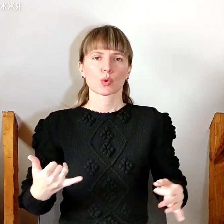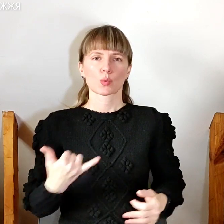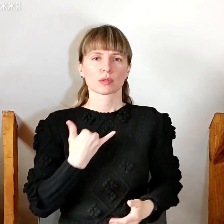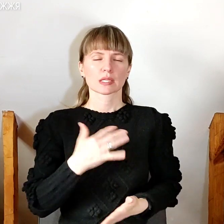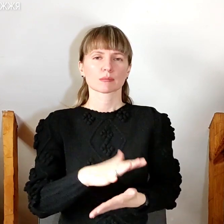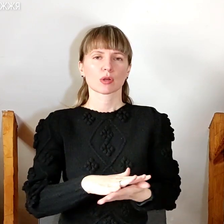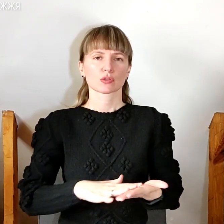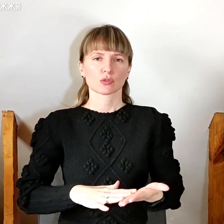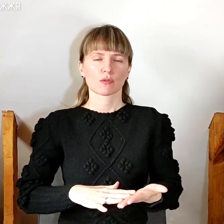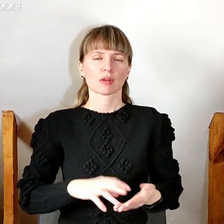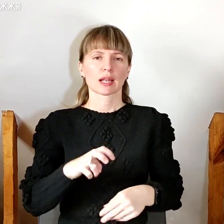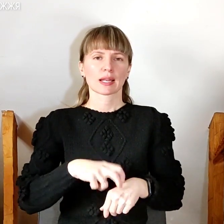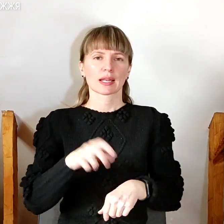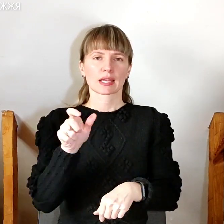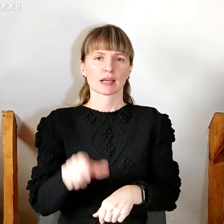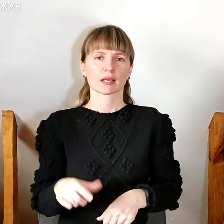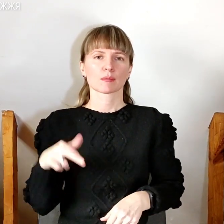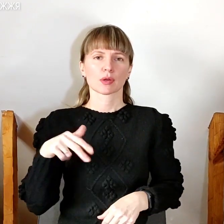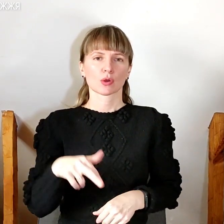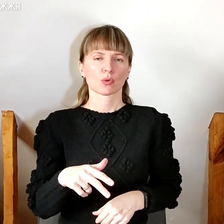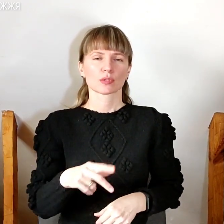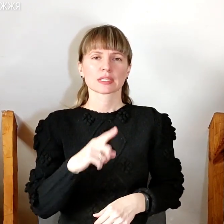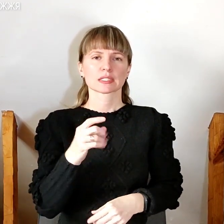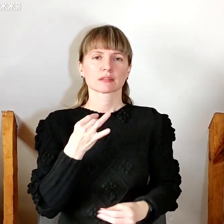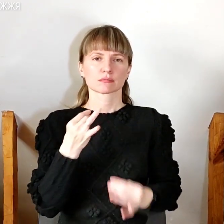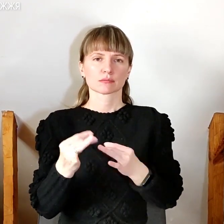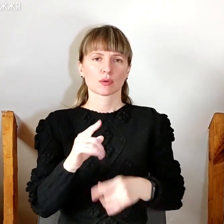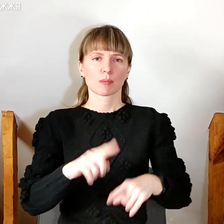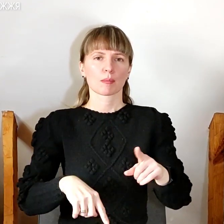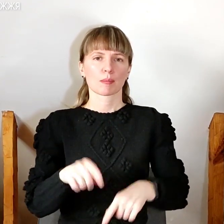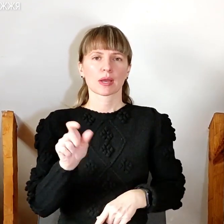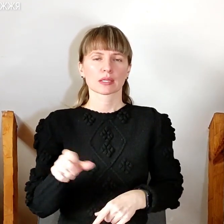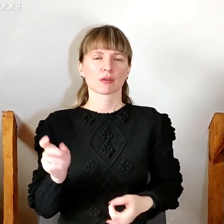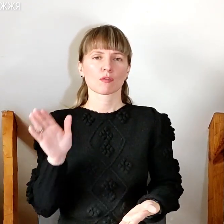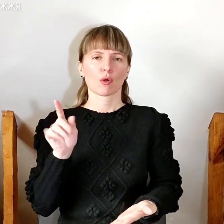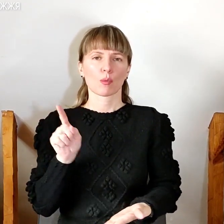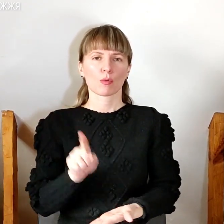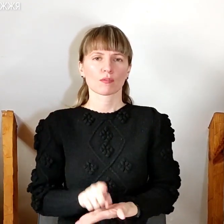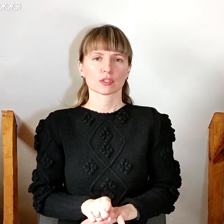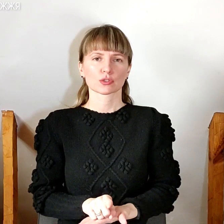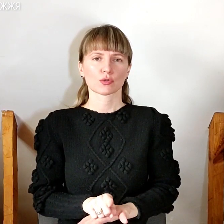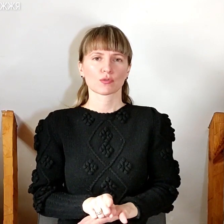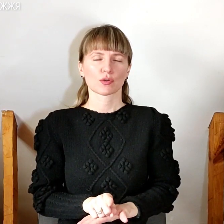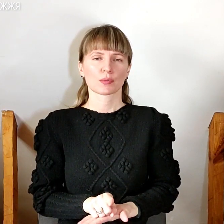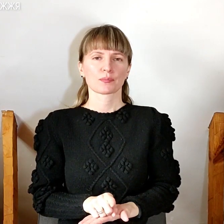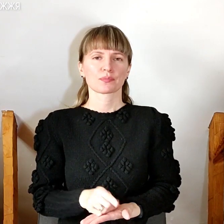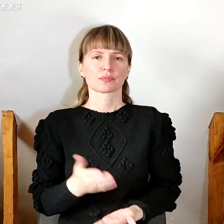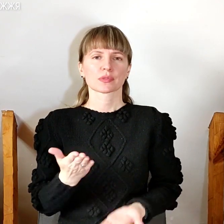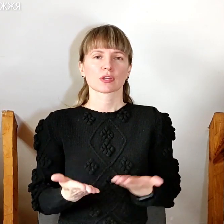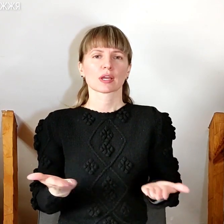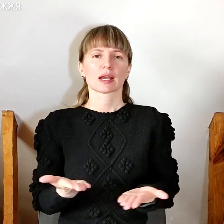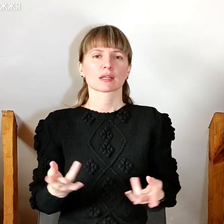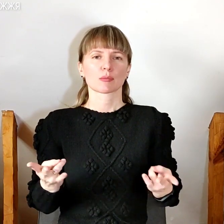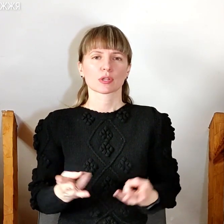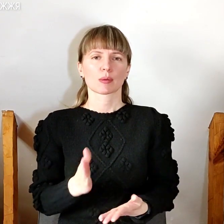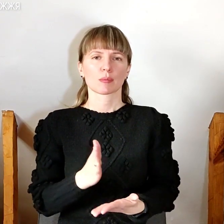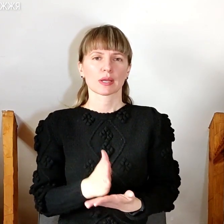продовжується, лікар приходить, консультує батьків обов'язково. Якщо якась потреба є, ми